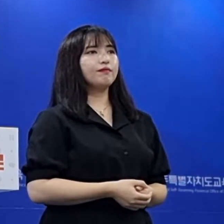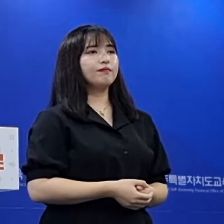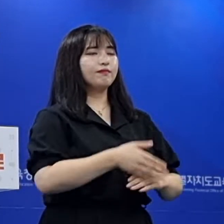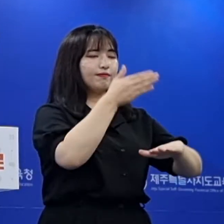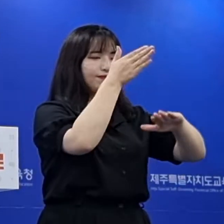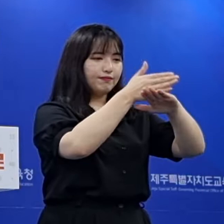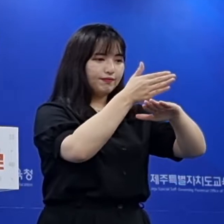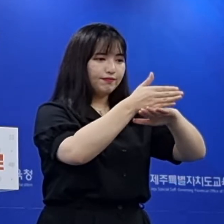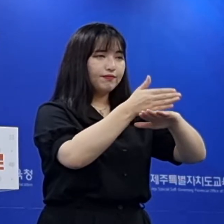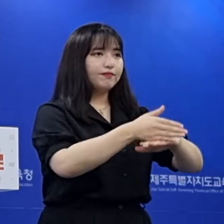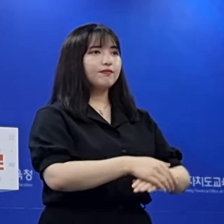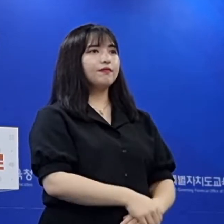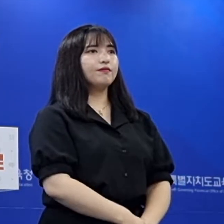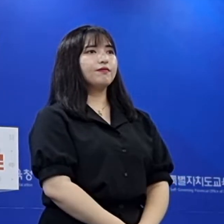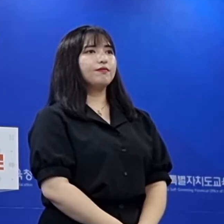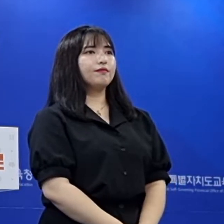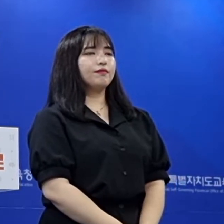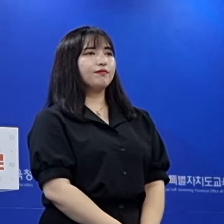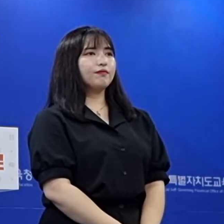감사합니다.